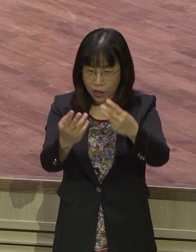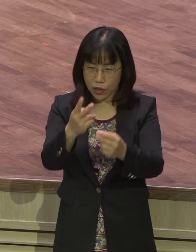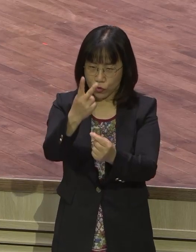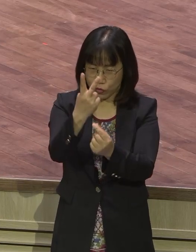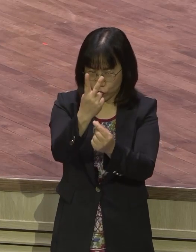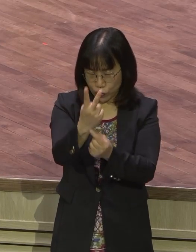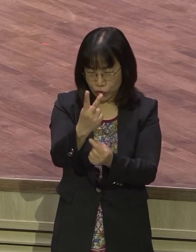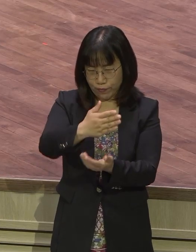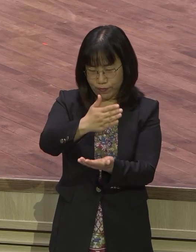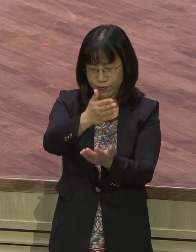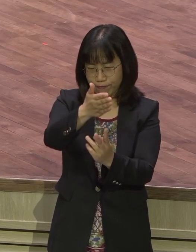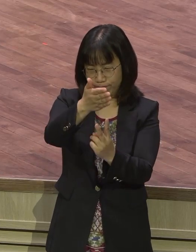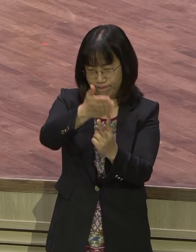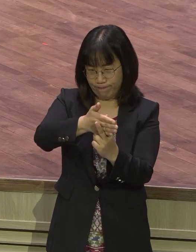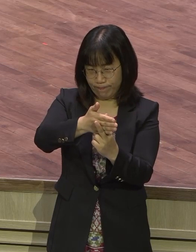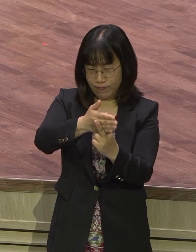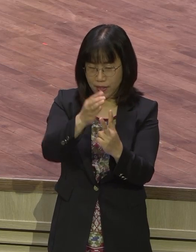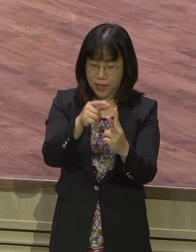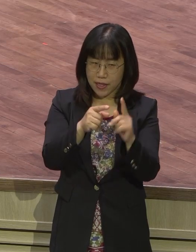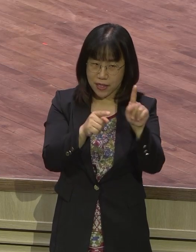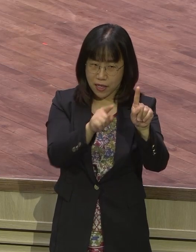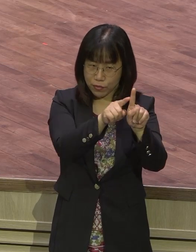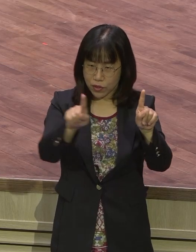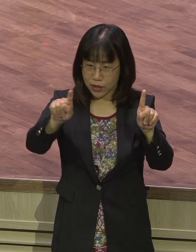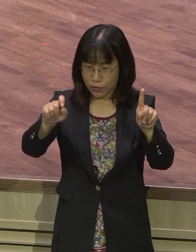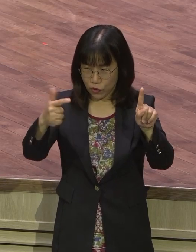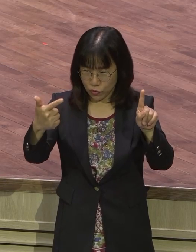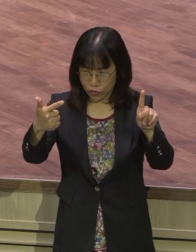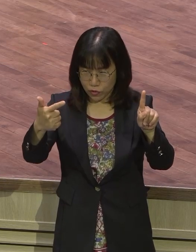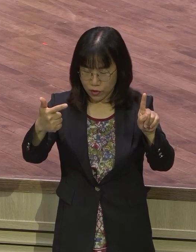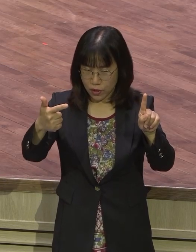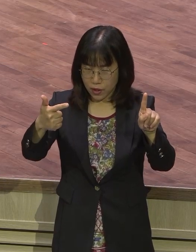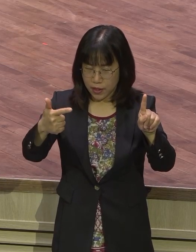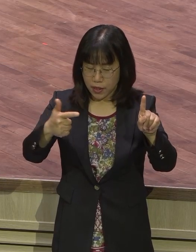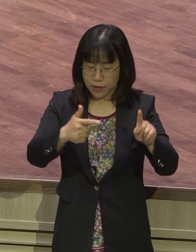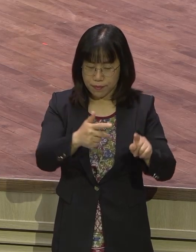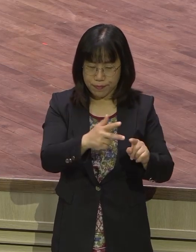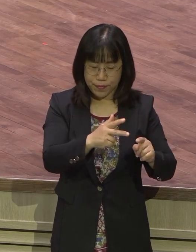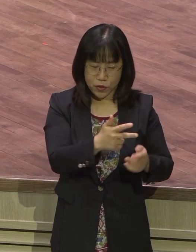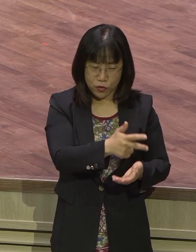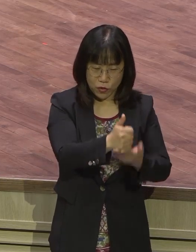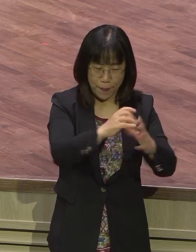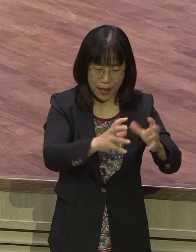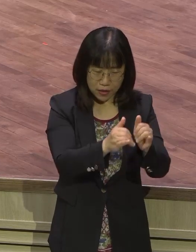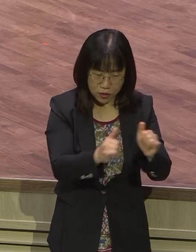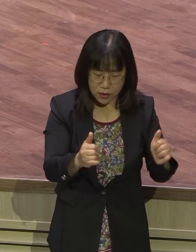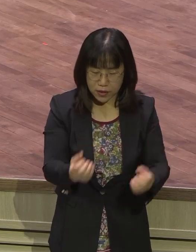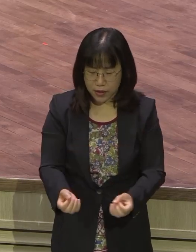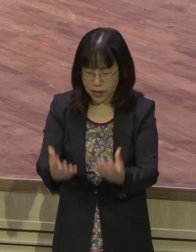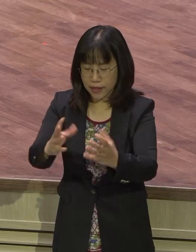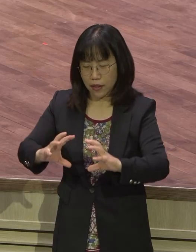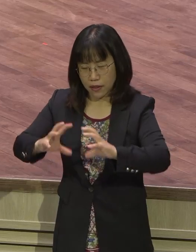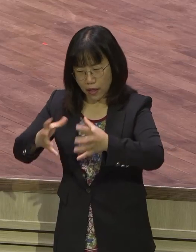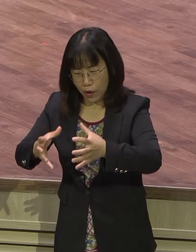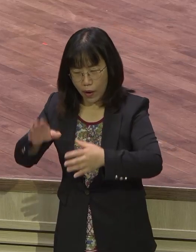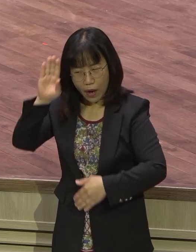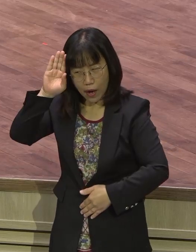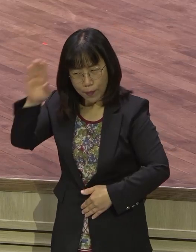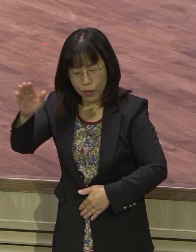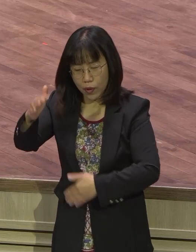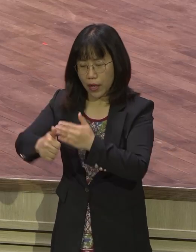1장에서 16장까지는 주위의 백성들이 제사장 나라로 하나님 앞에 어떻게 나갈